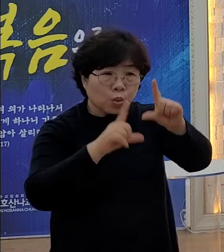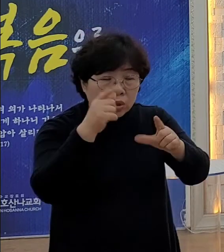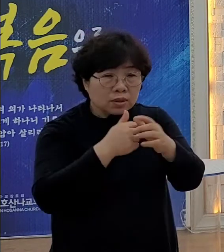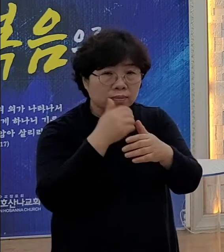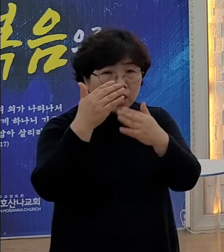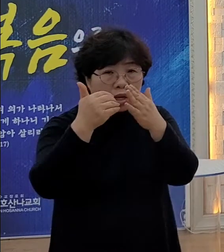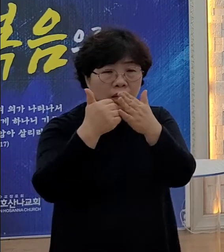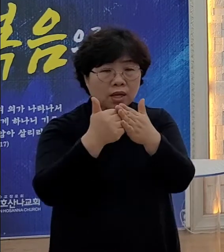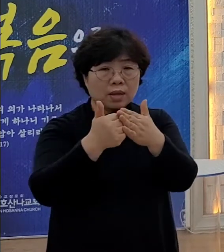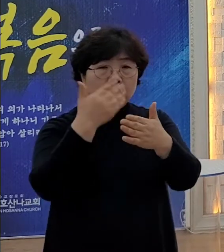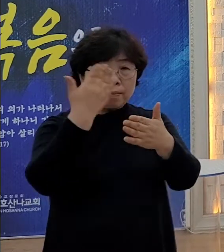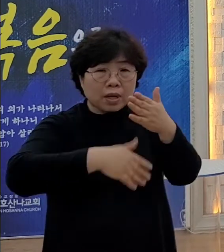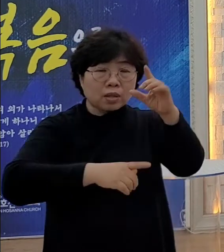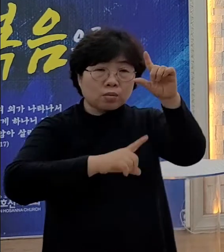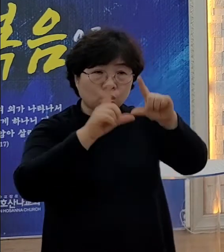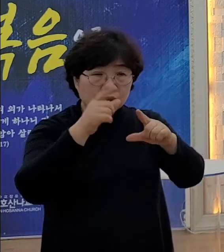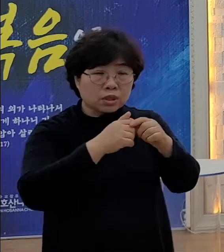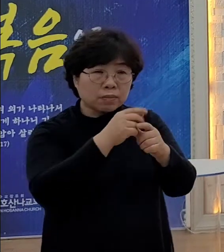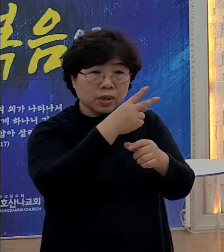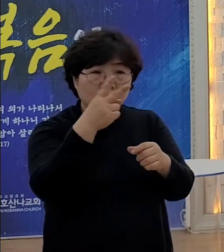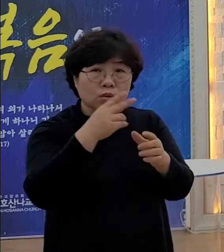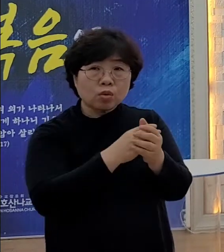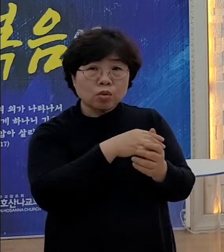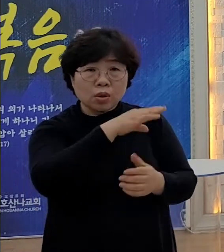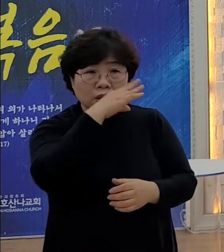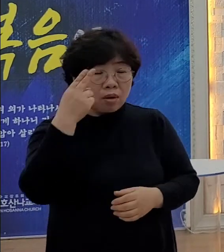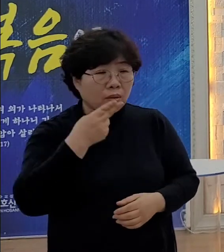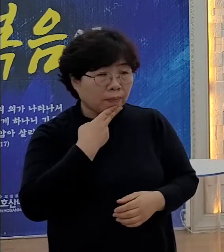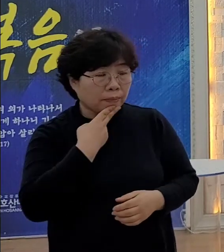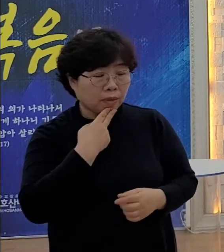하나님이 없는 상태. 자, 이게 어떤 마음이냐?